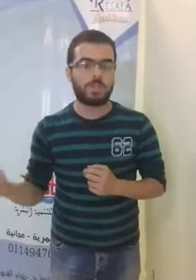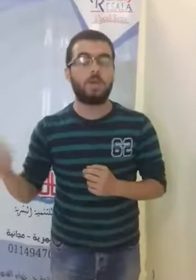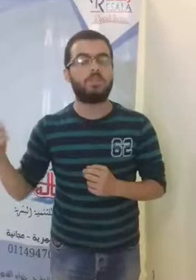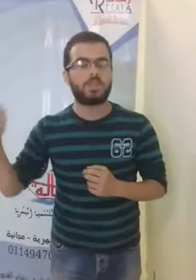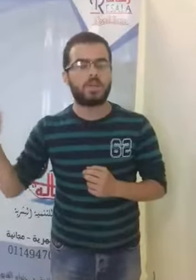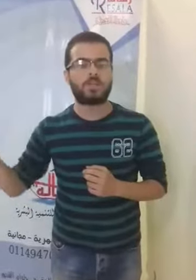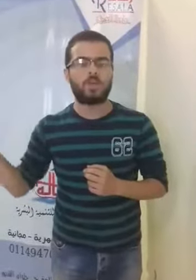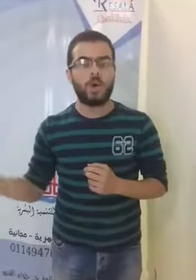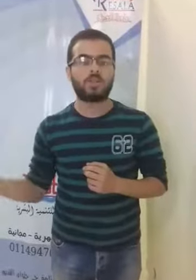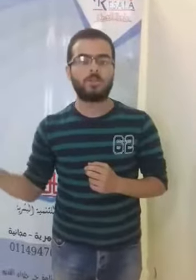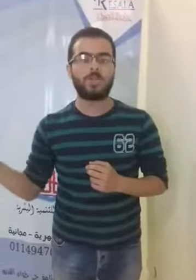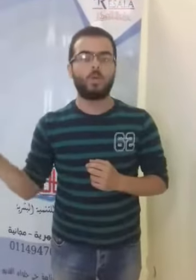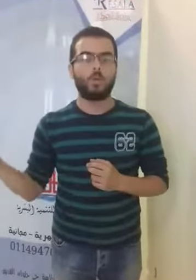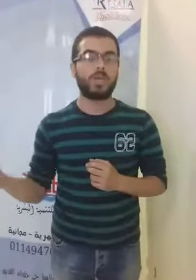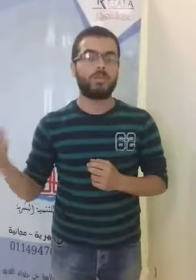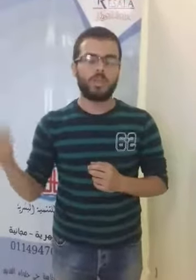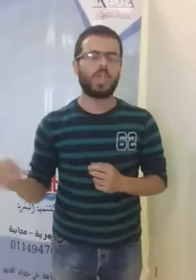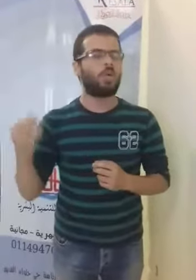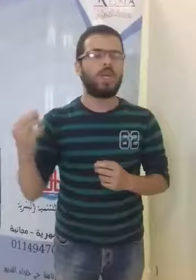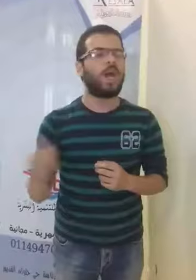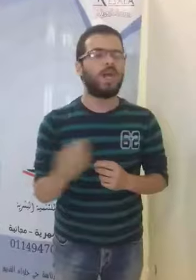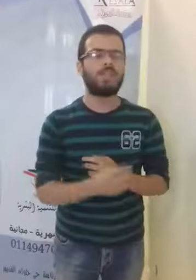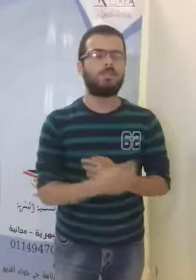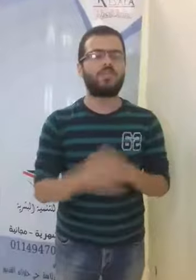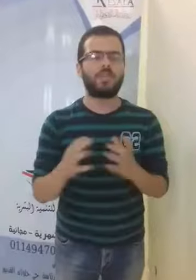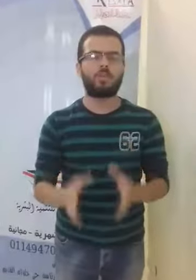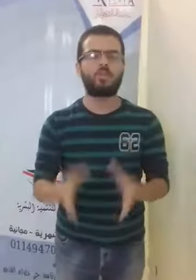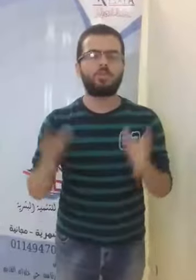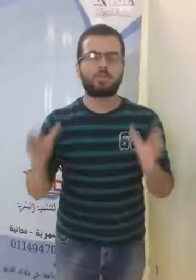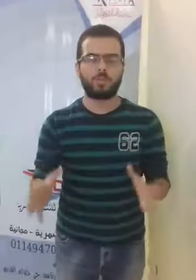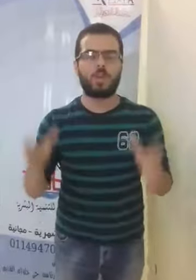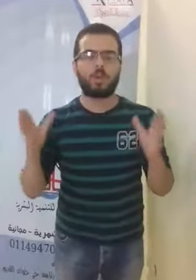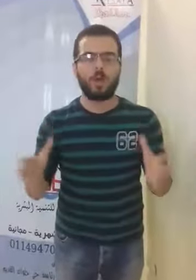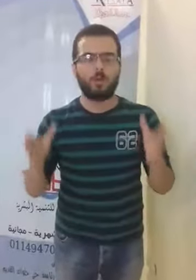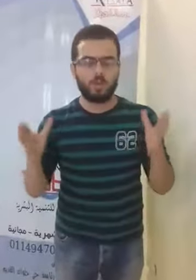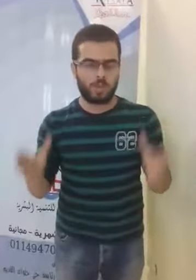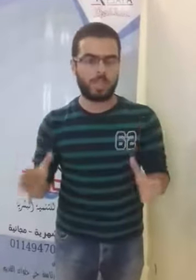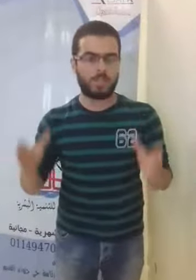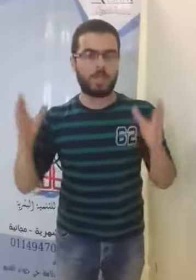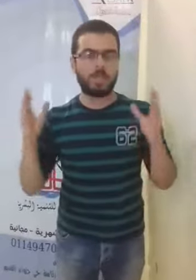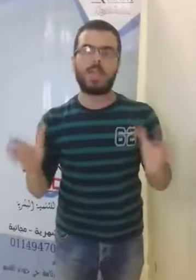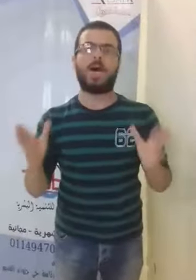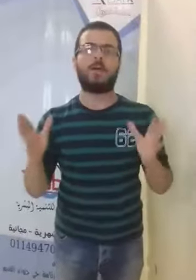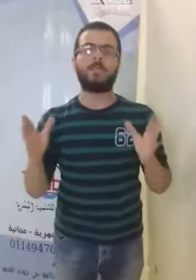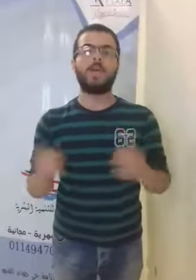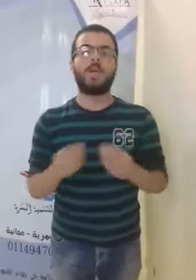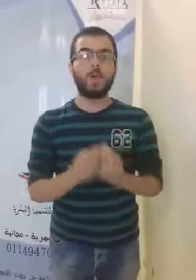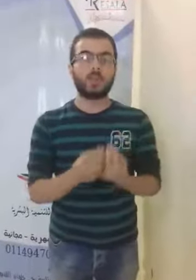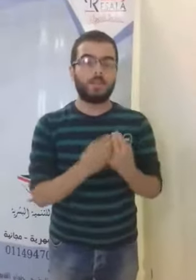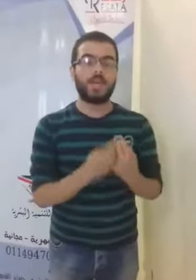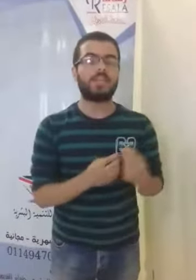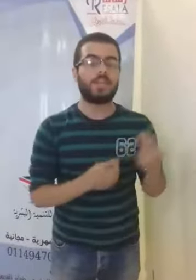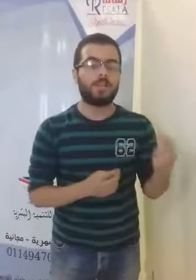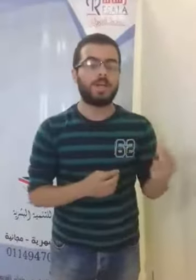في ادارة الوقت وفشلوا الى حد ما في انهم يظبطوا ال 24 ساعة. الوقت معانا زي ما احنا